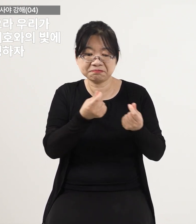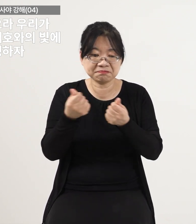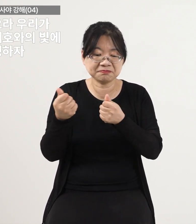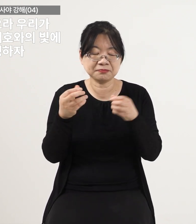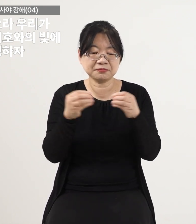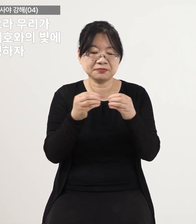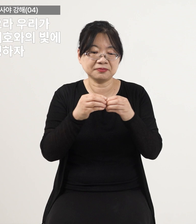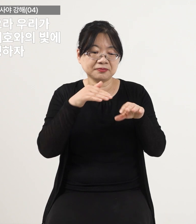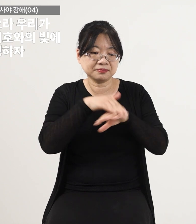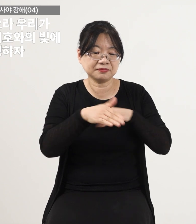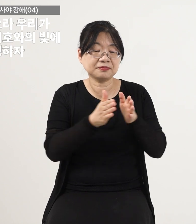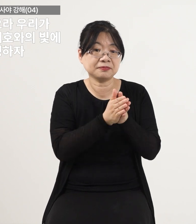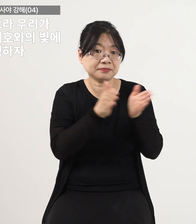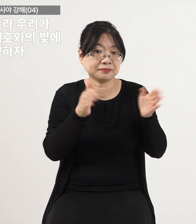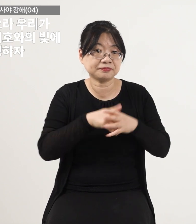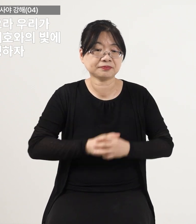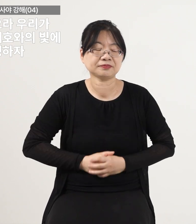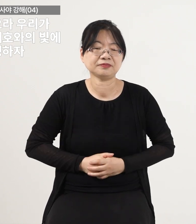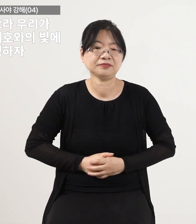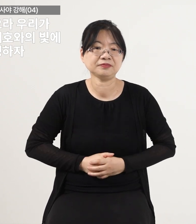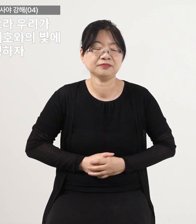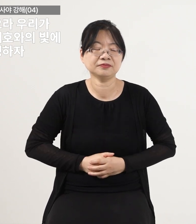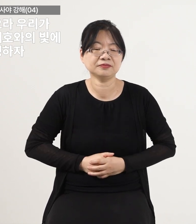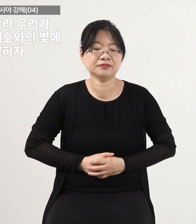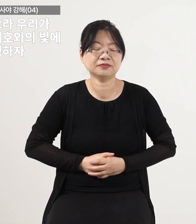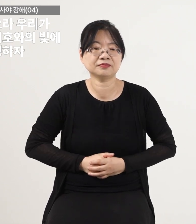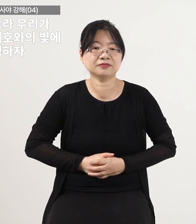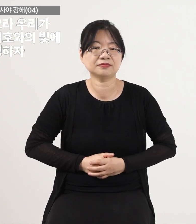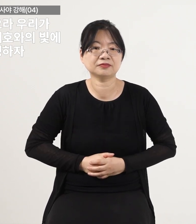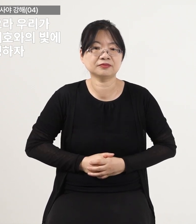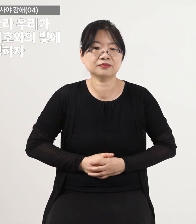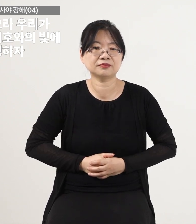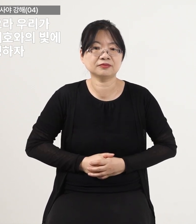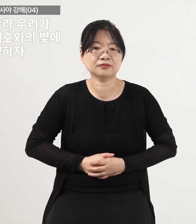패턴으로 시작을 하죠. 1장 1절을 보시면